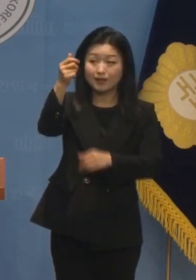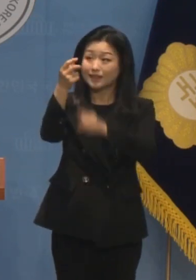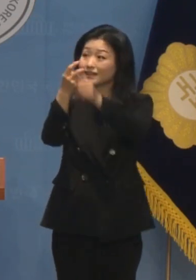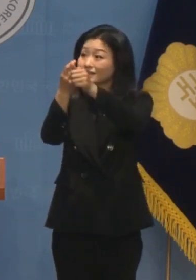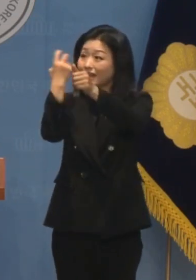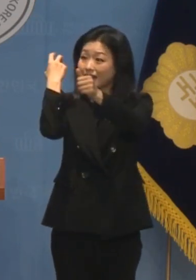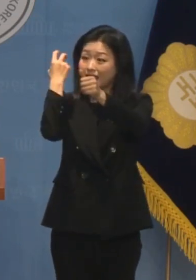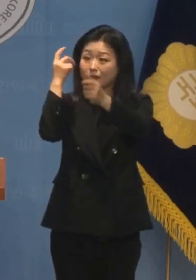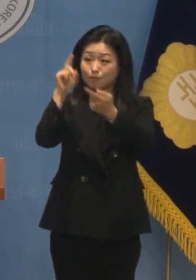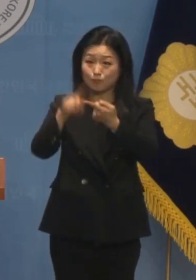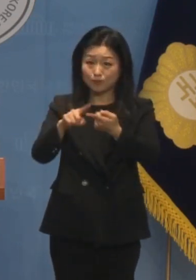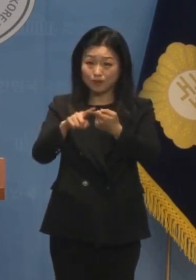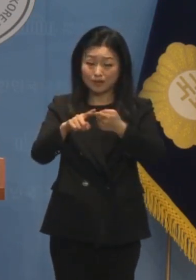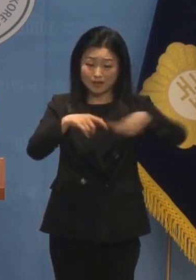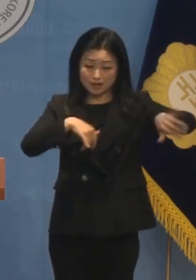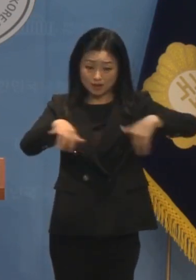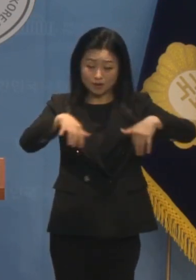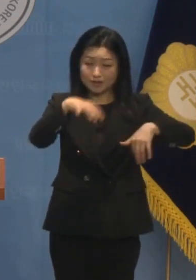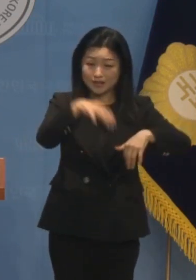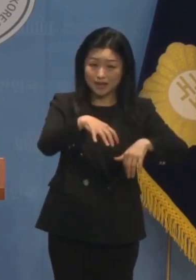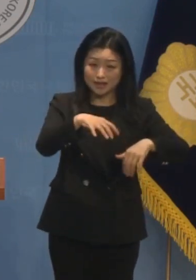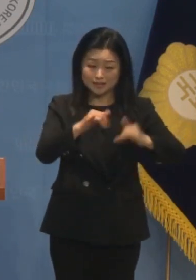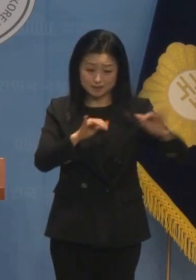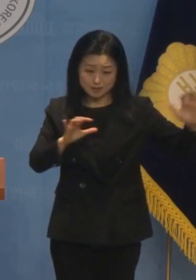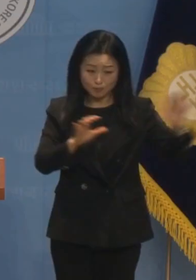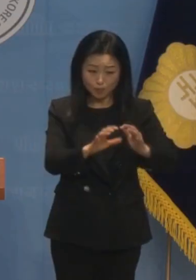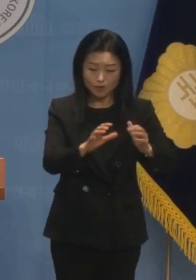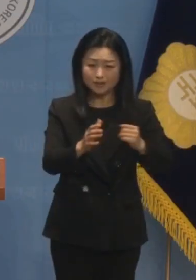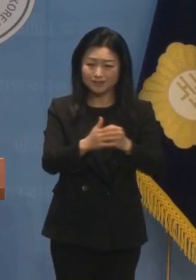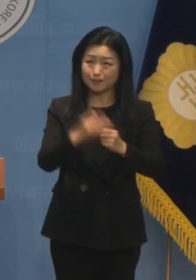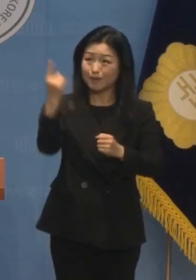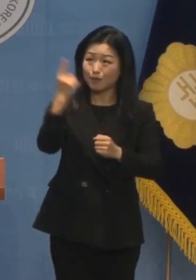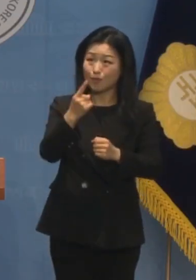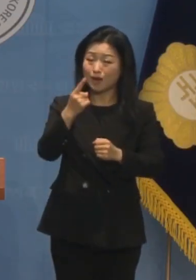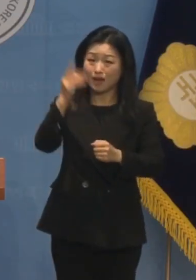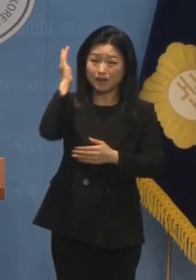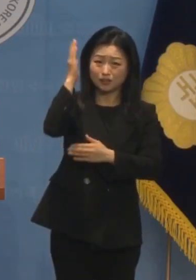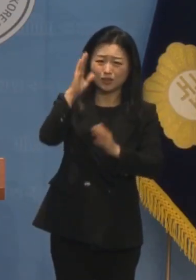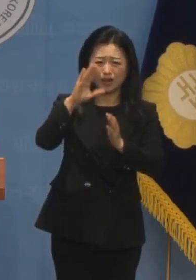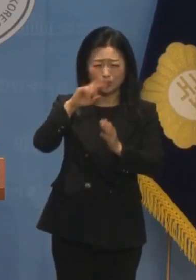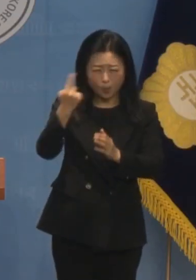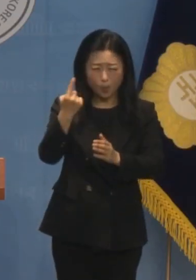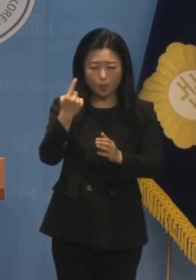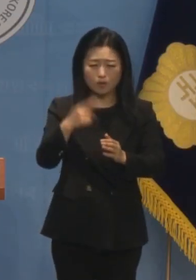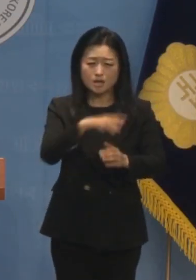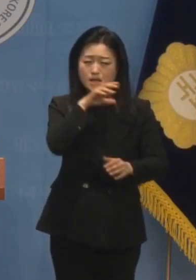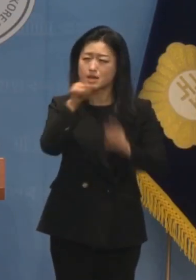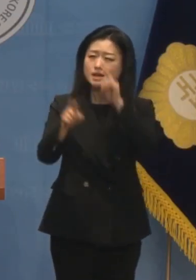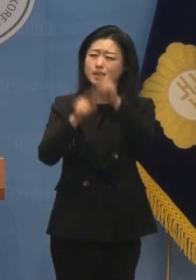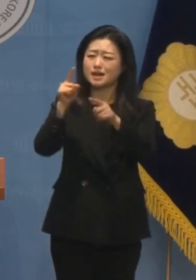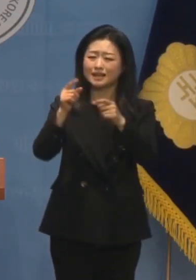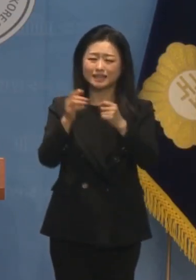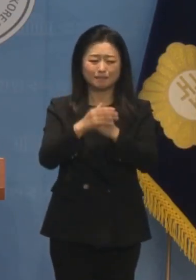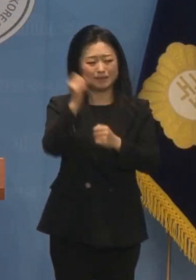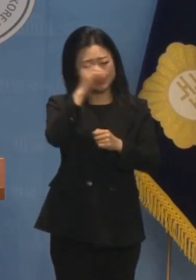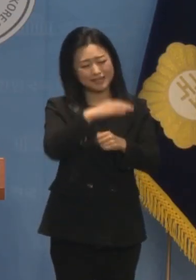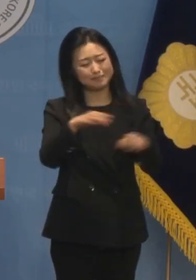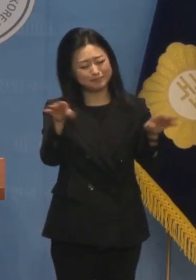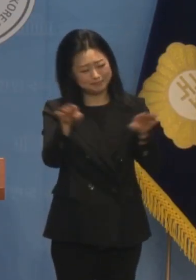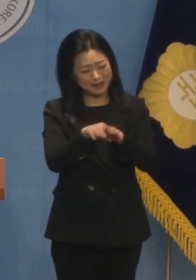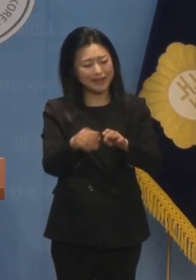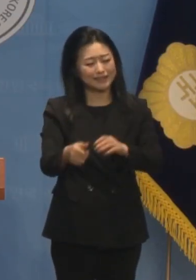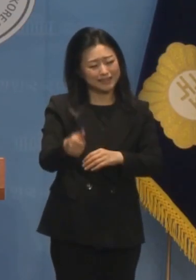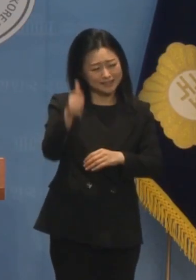탄핵하겠다고 거리에 나서는 상황에서 차분한 시정연설이 되겠냐고 윤석열 대통령의 불참을